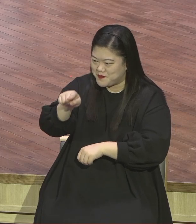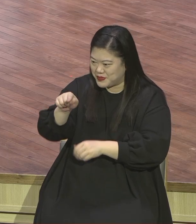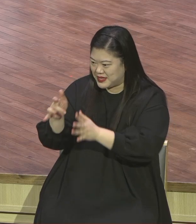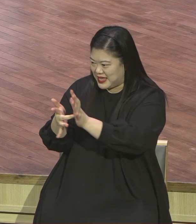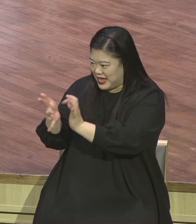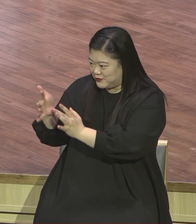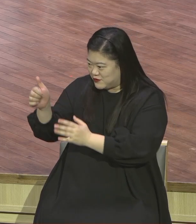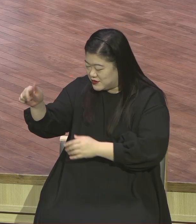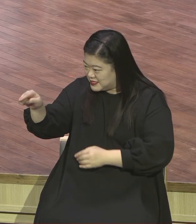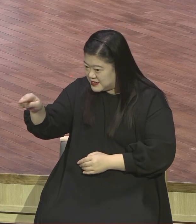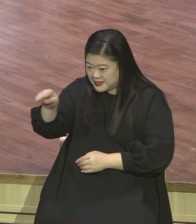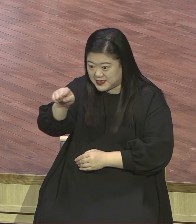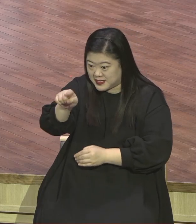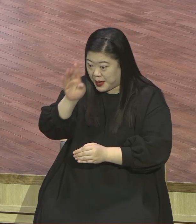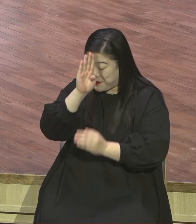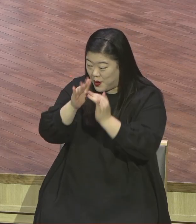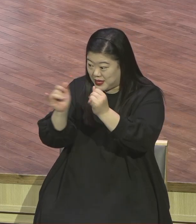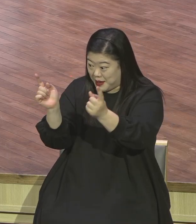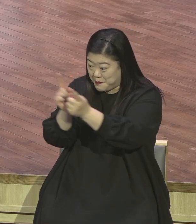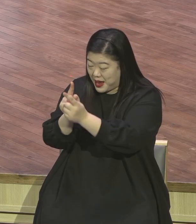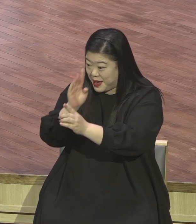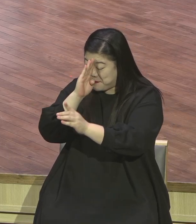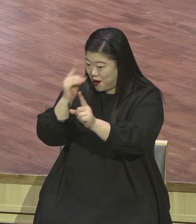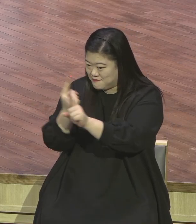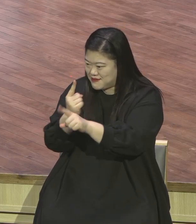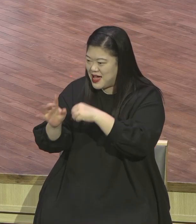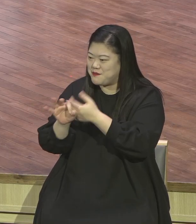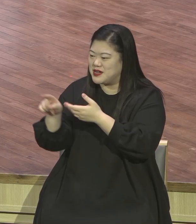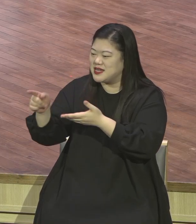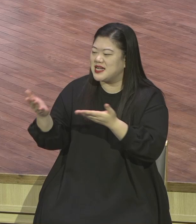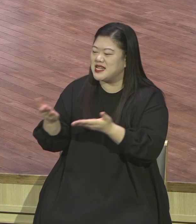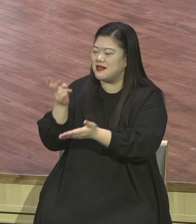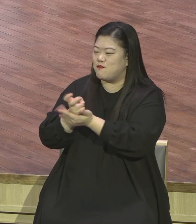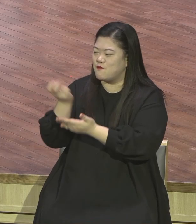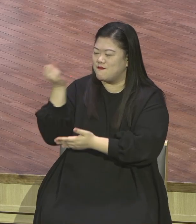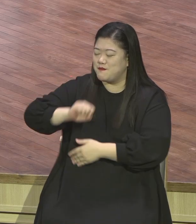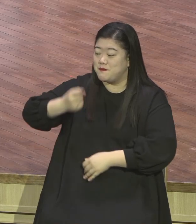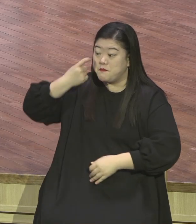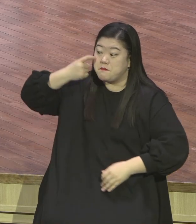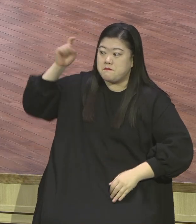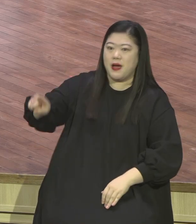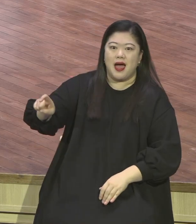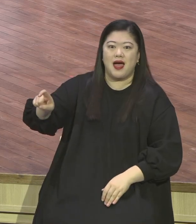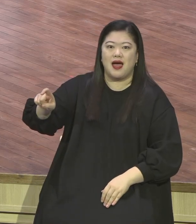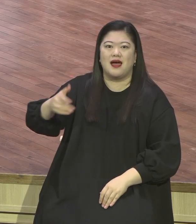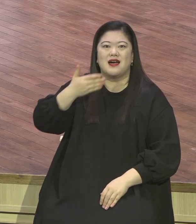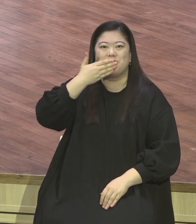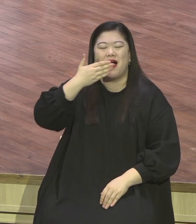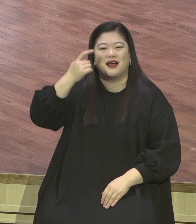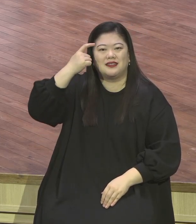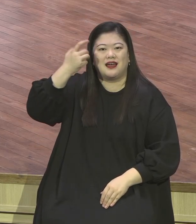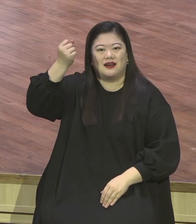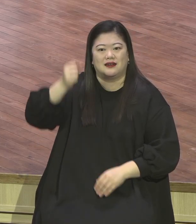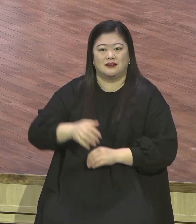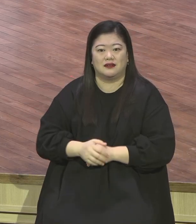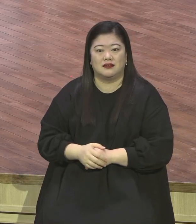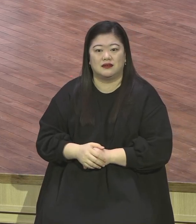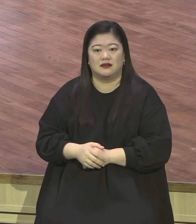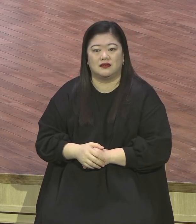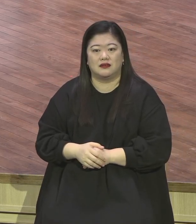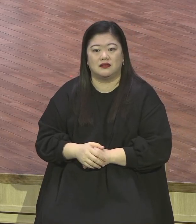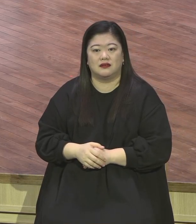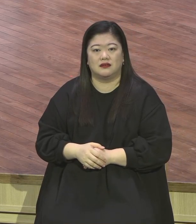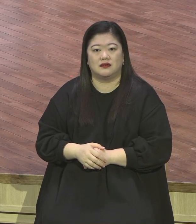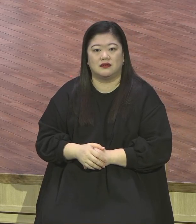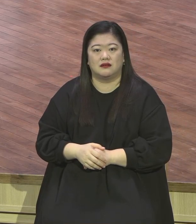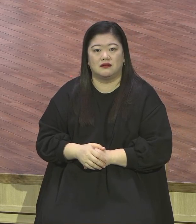회당에 있던 손마른 사람이 치유를 받아서 새 삶을 살 수 있도록 하는 데는 전혀